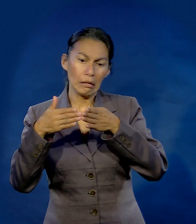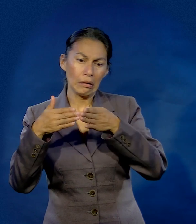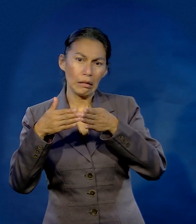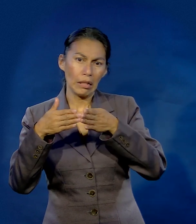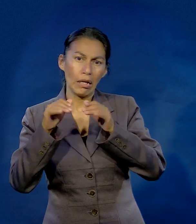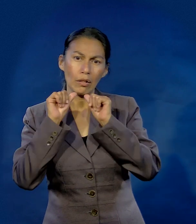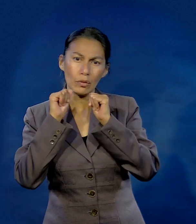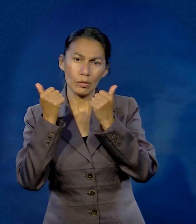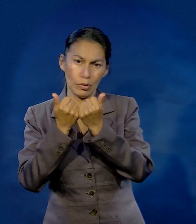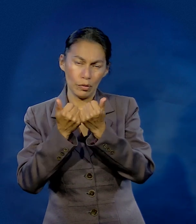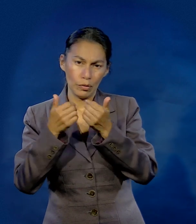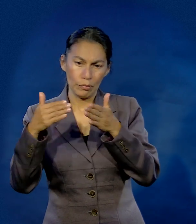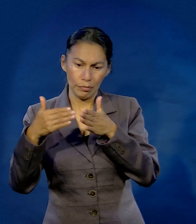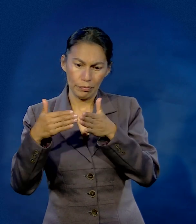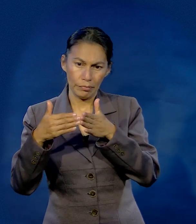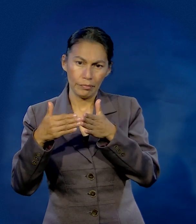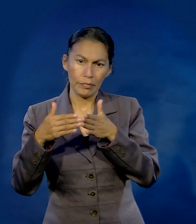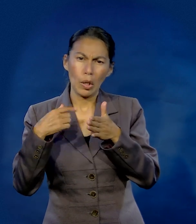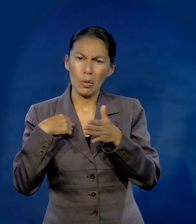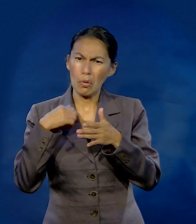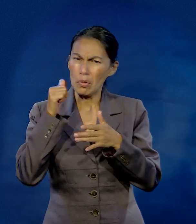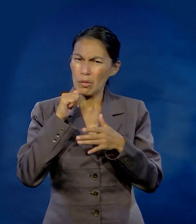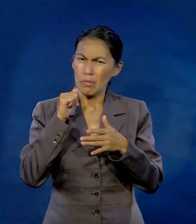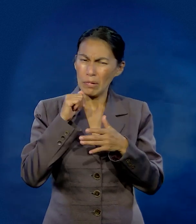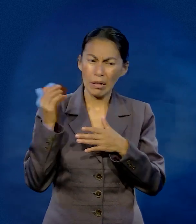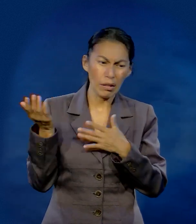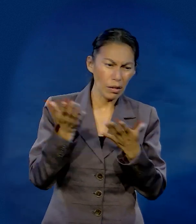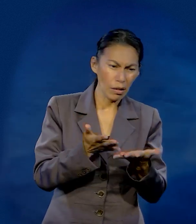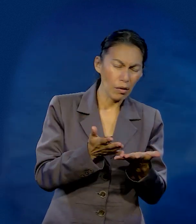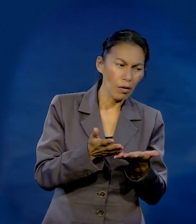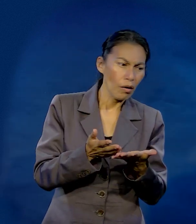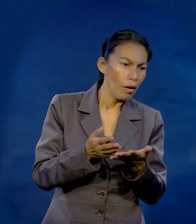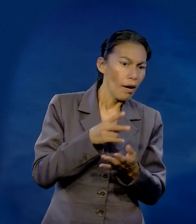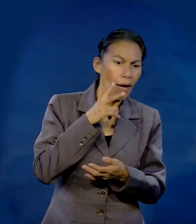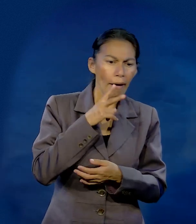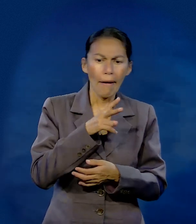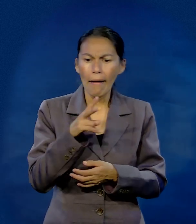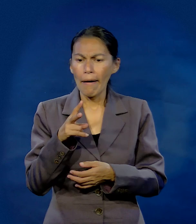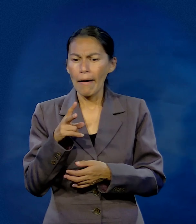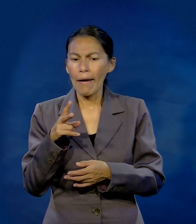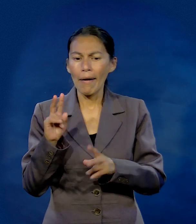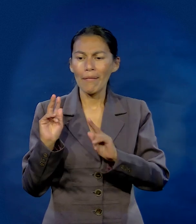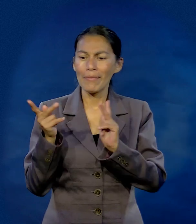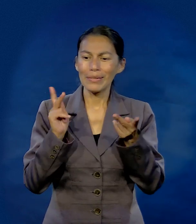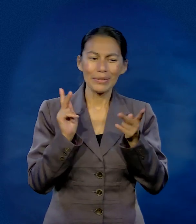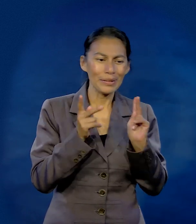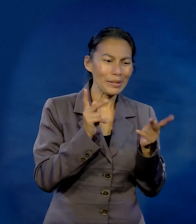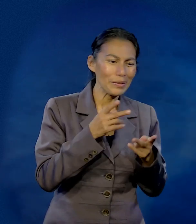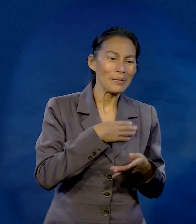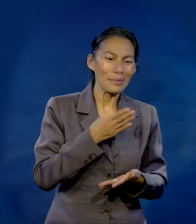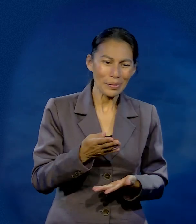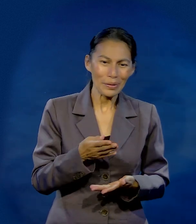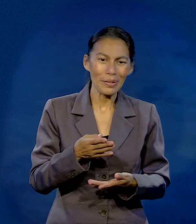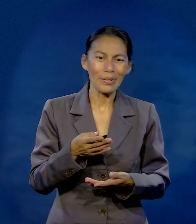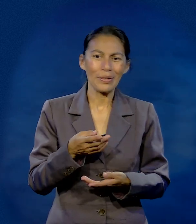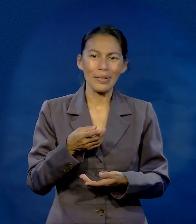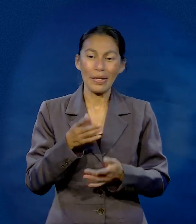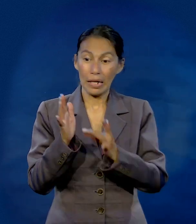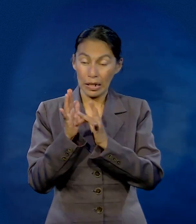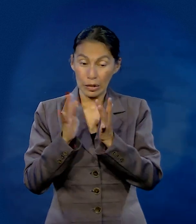en Guadalajara solo recordar algo que un día compartí con ustedes pero creo que es importante hoy en la ciudad de Guadalajara